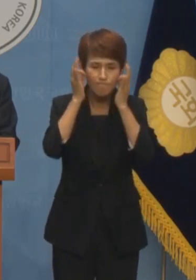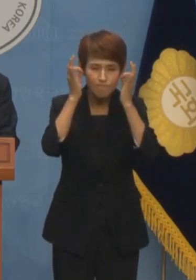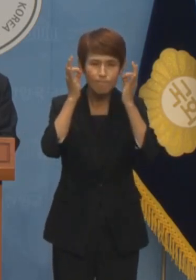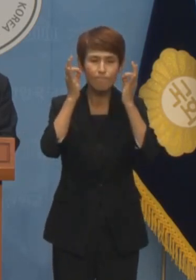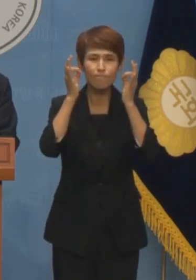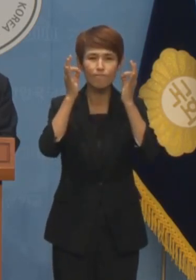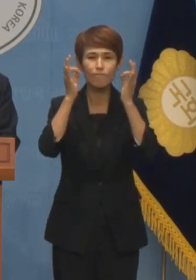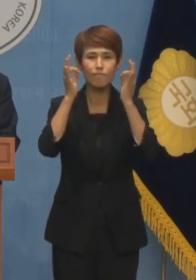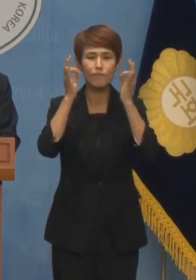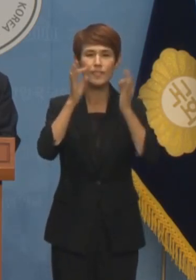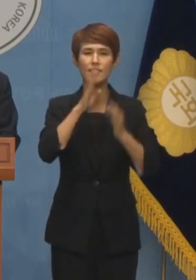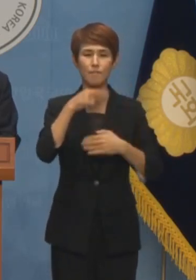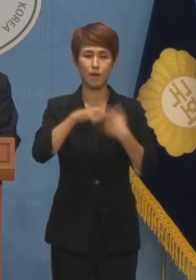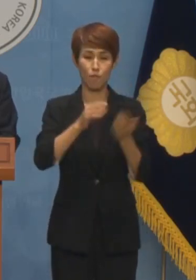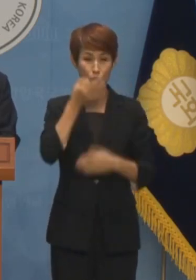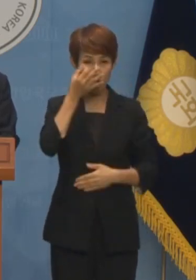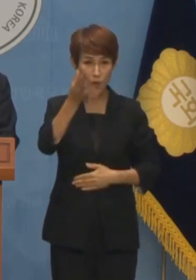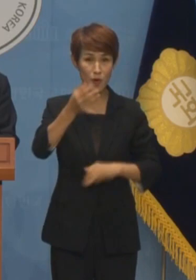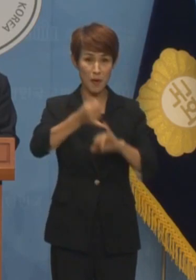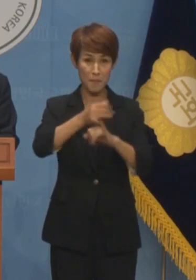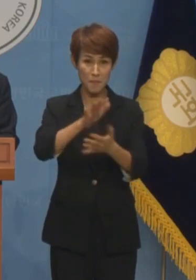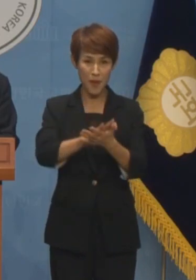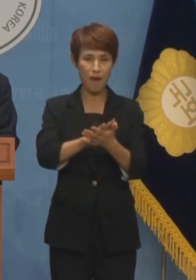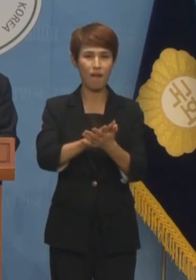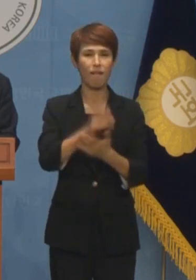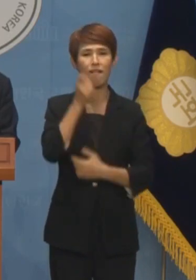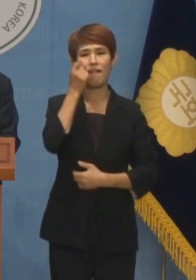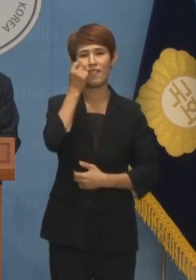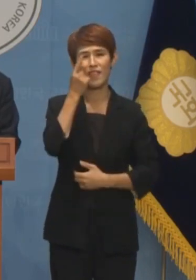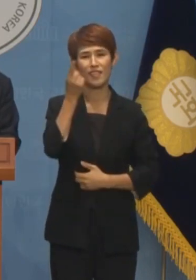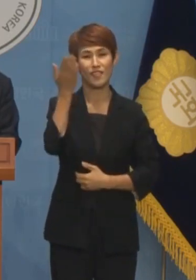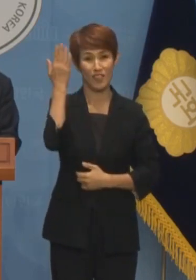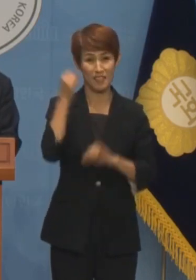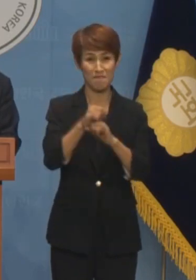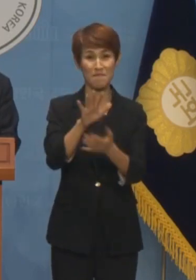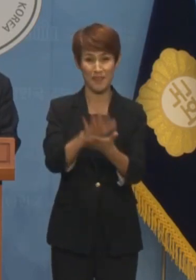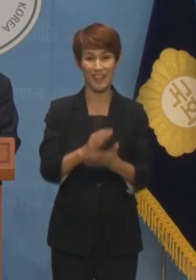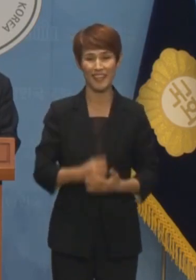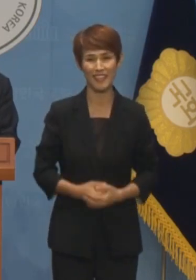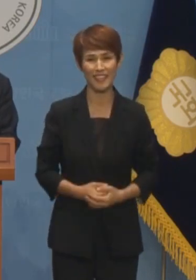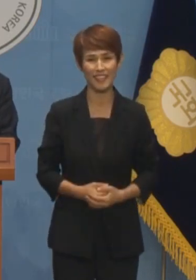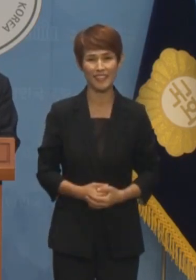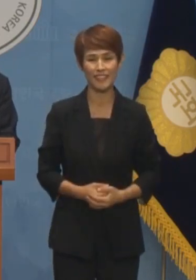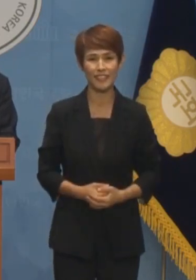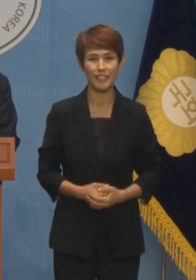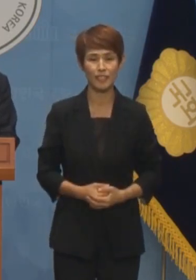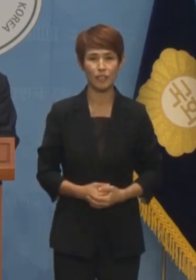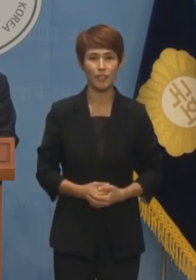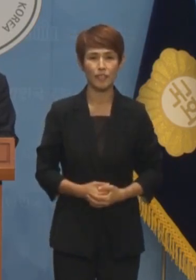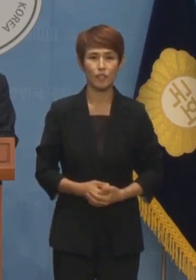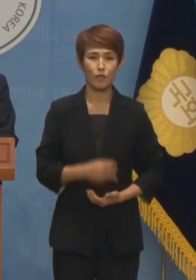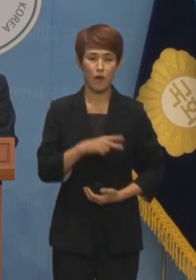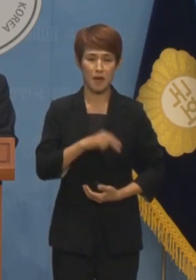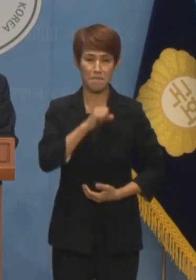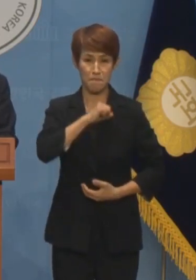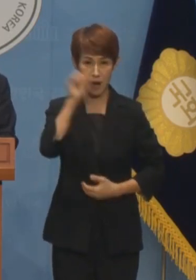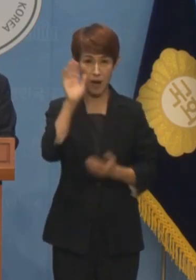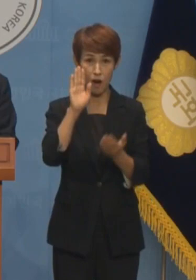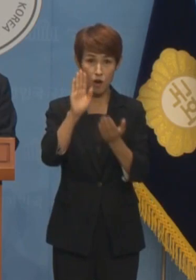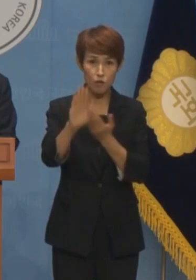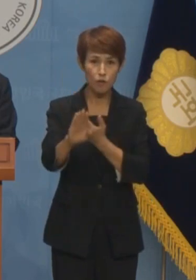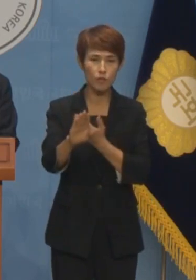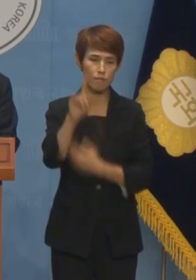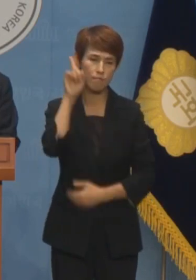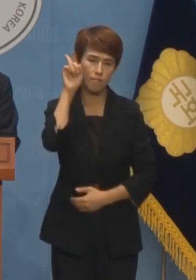드리기로 약속드린 지 벌써 한 달이 훌쩍 지났습니다. 저는 국회 등원한 이후 단 하루도 쉴